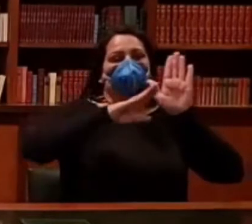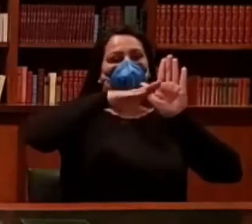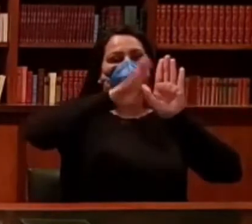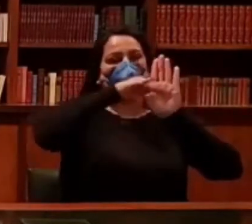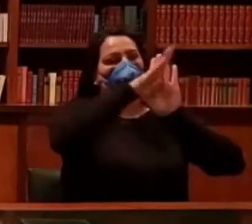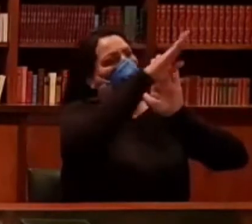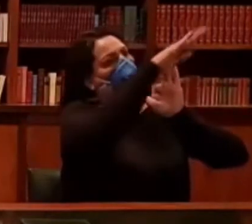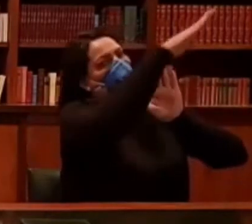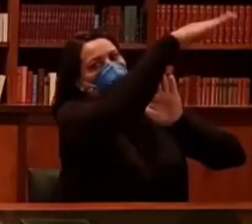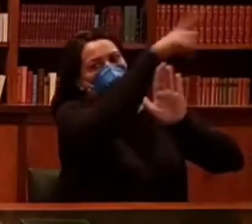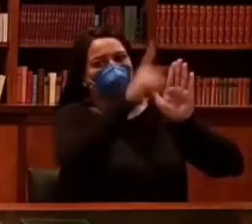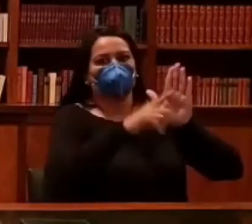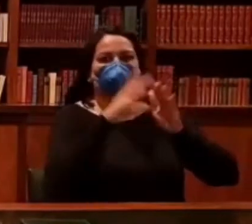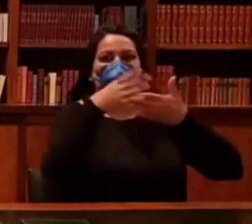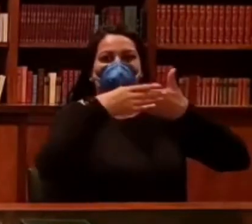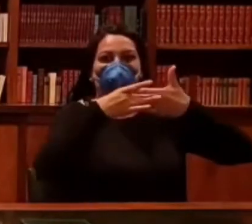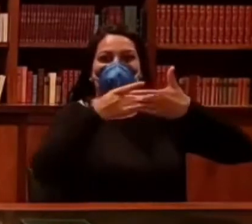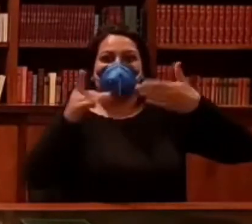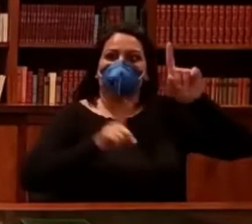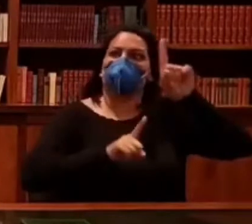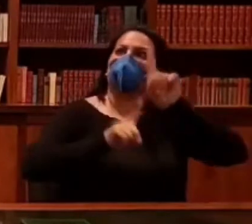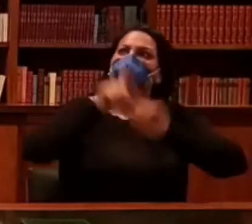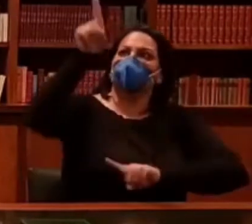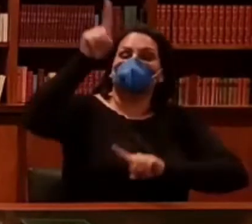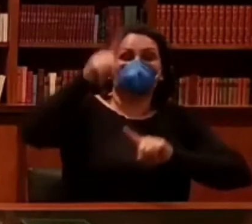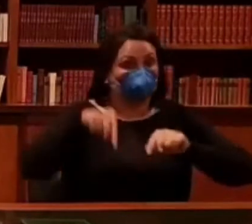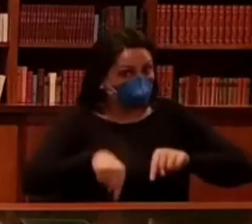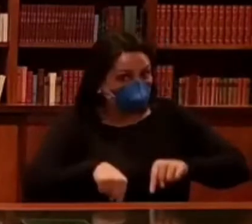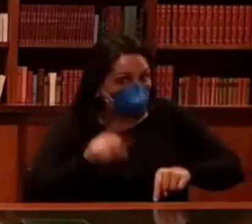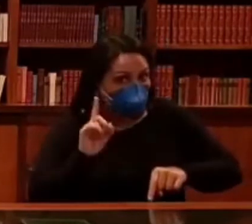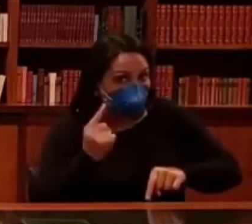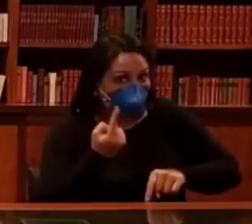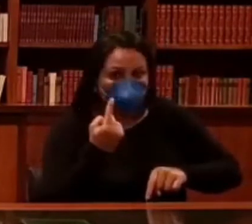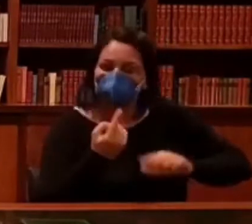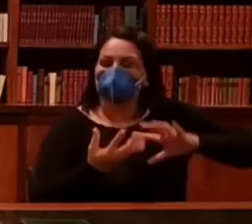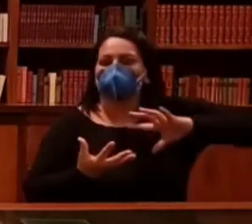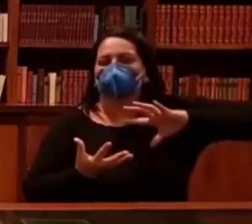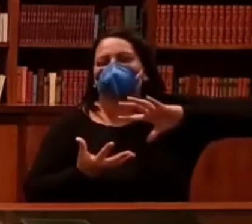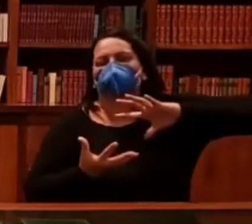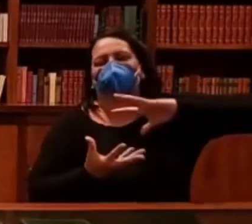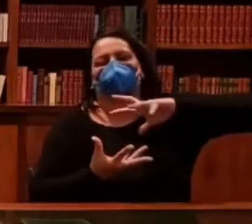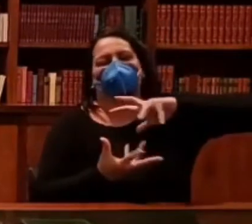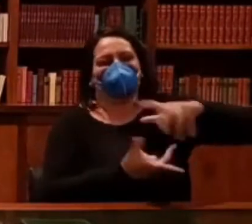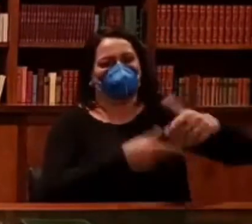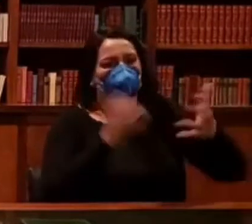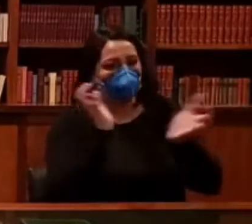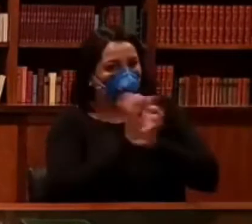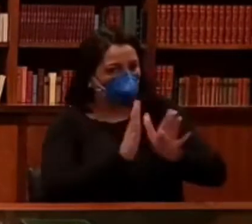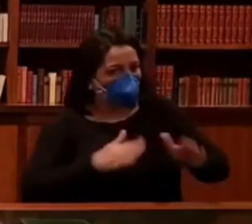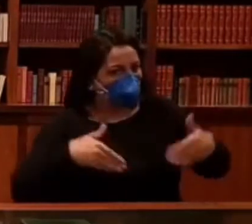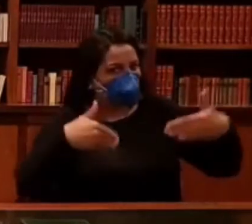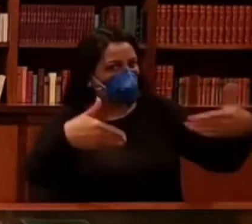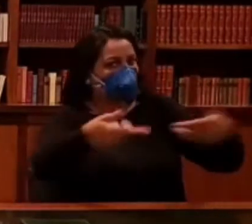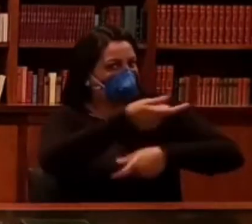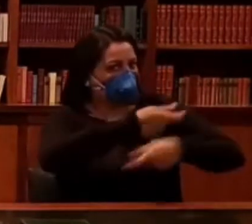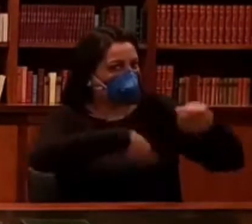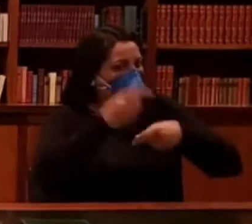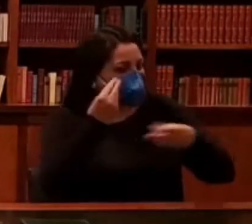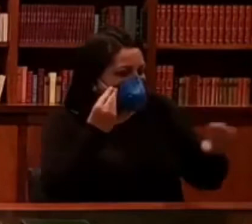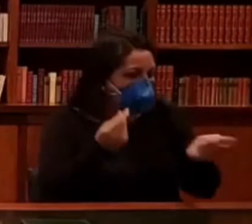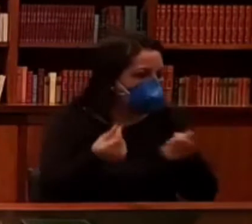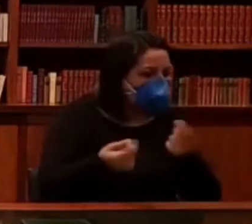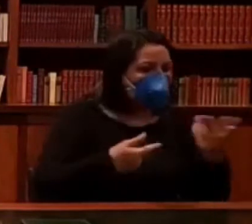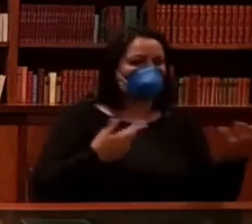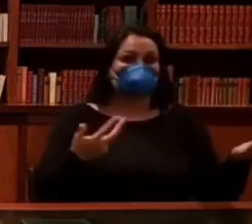sobe, isso está acontecendo no mundo todo. As medidas econômicas, a equipe econômica tem tomado, agora não somos